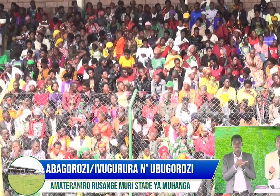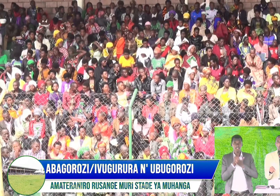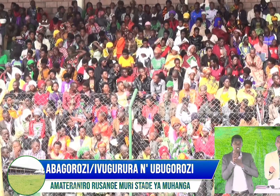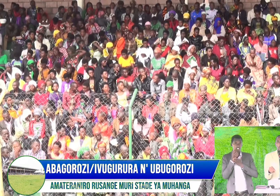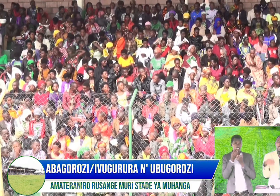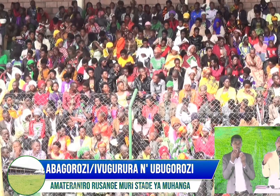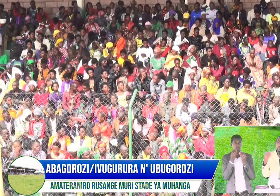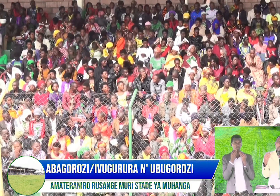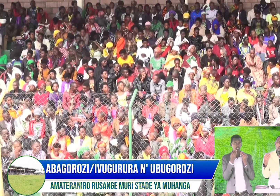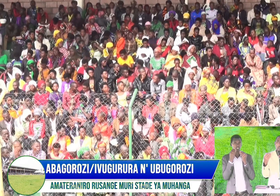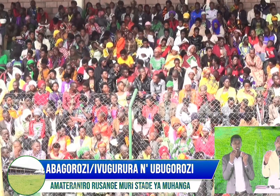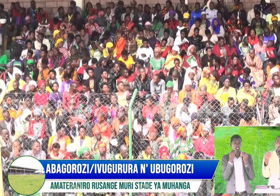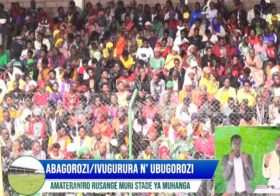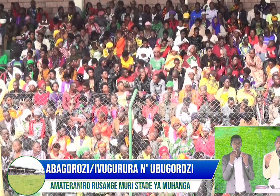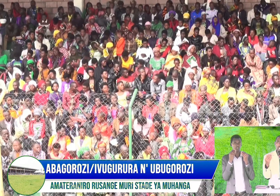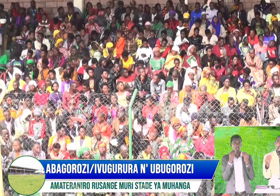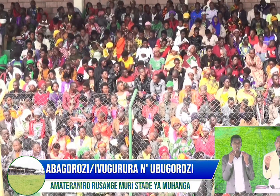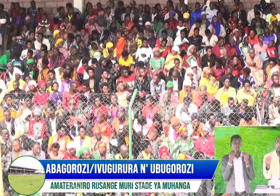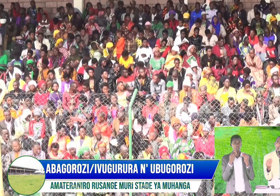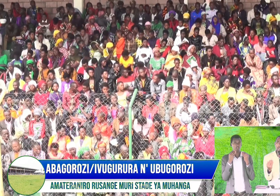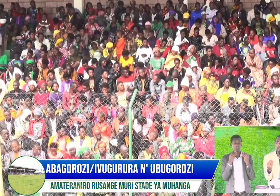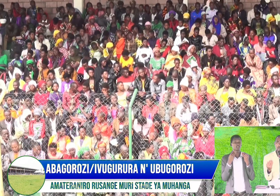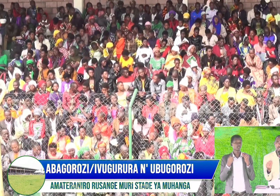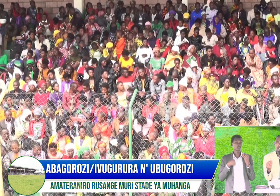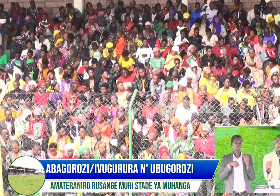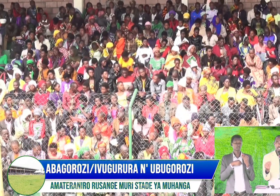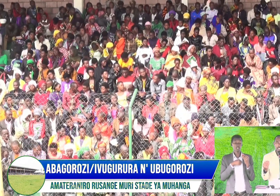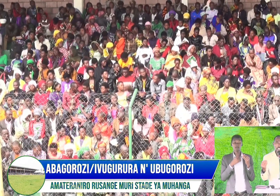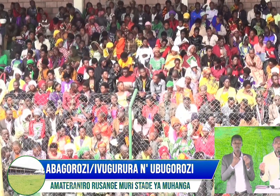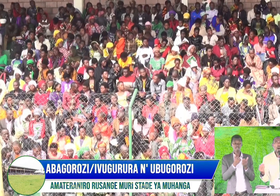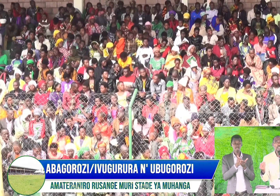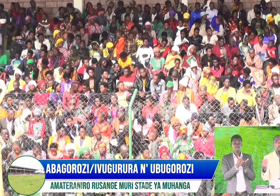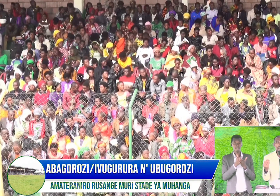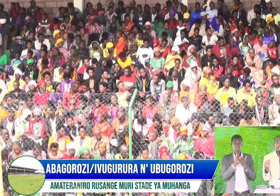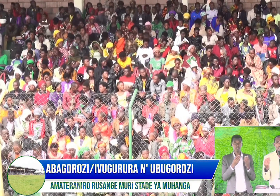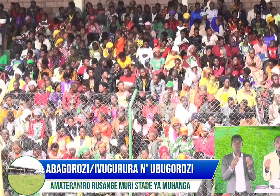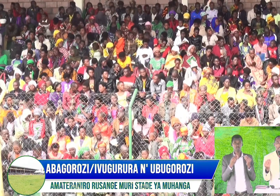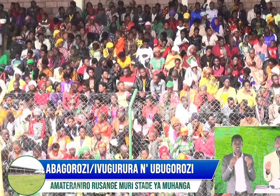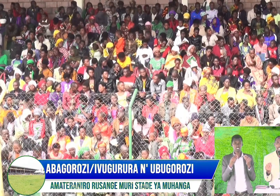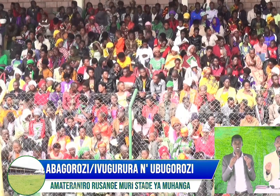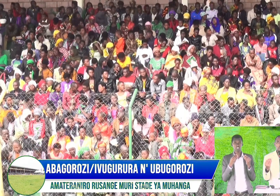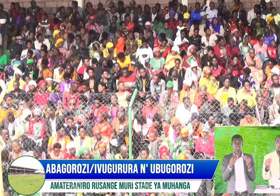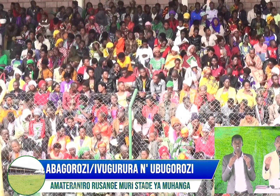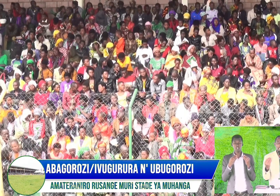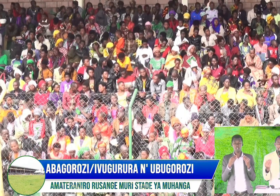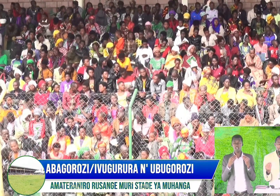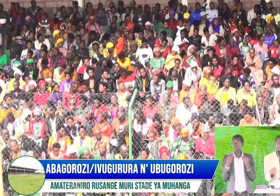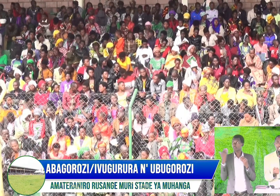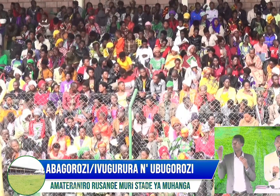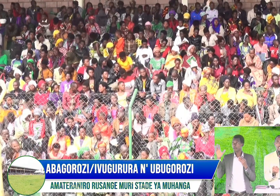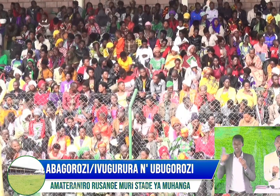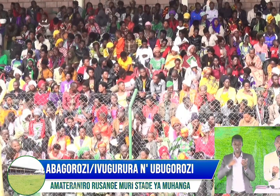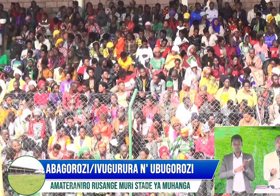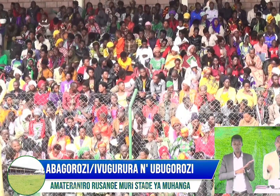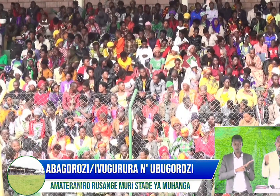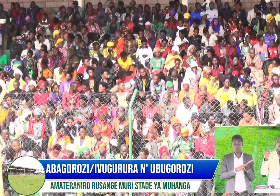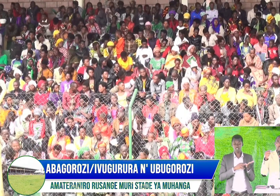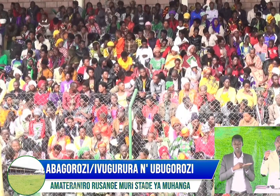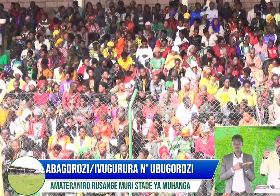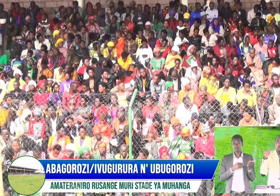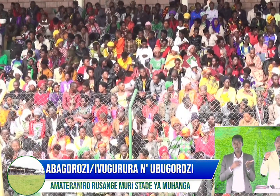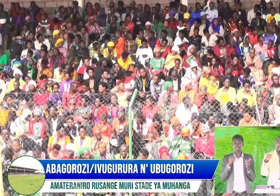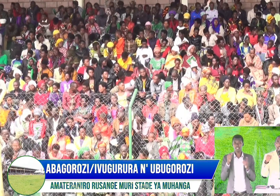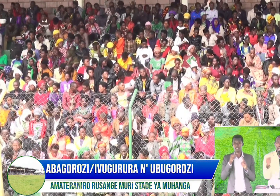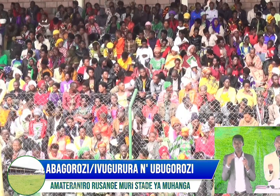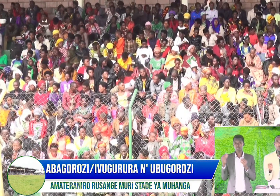ni imfashanyigisho. Muri kumva ko mu by'ukuri abo bantu nibo Imana yifashisha ngo itwigishe. Kuko iyo